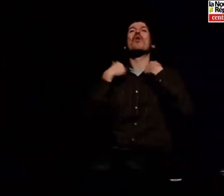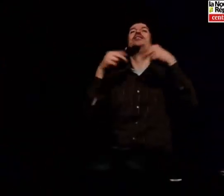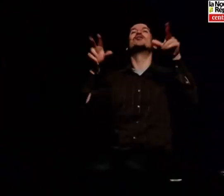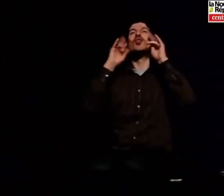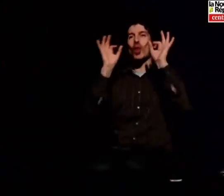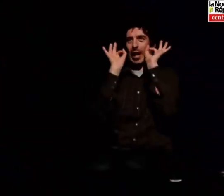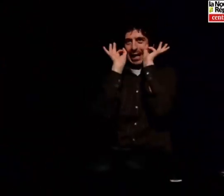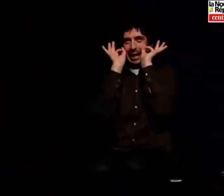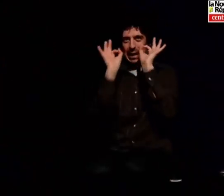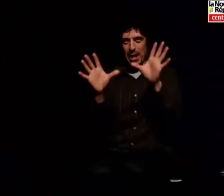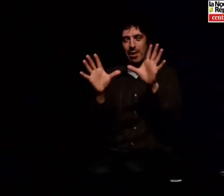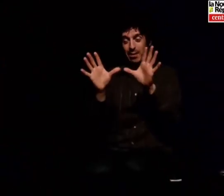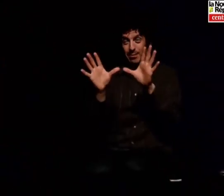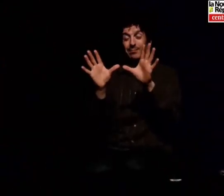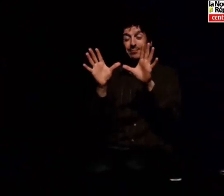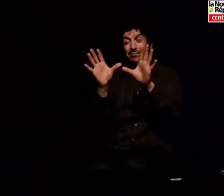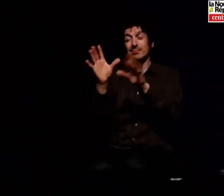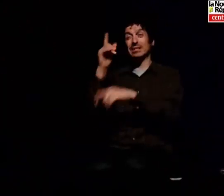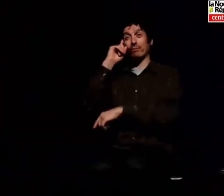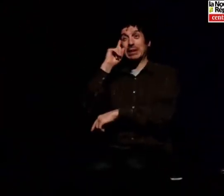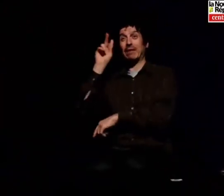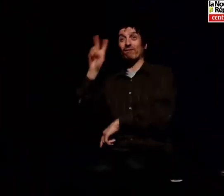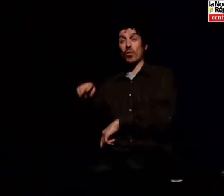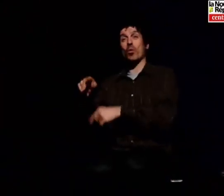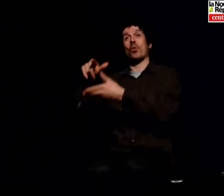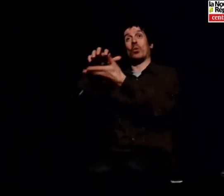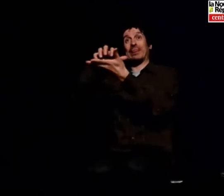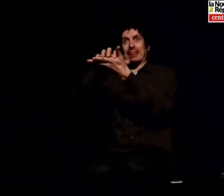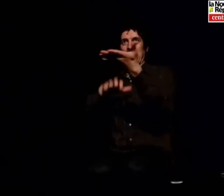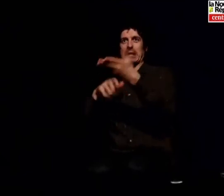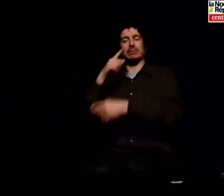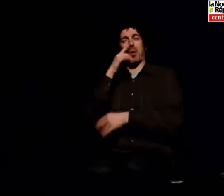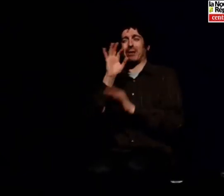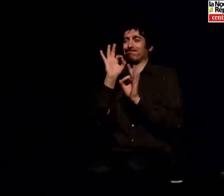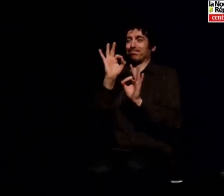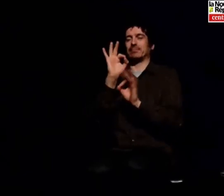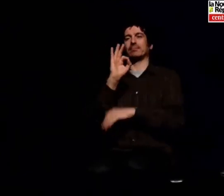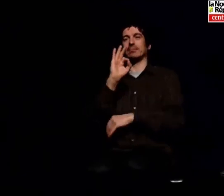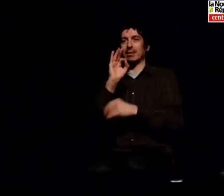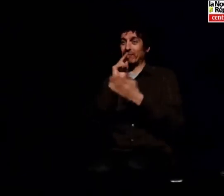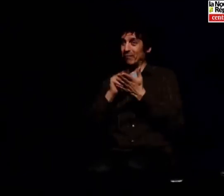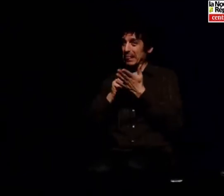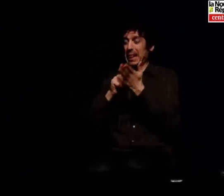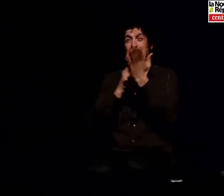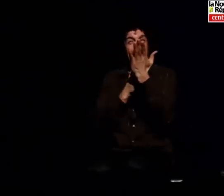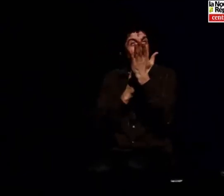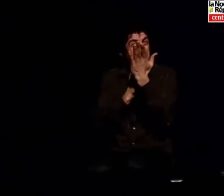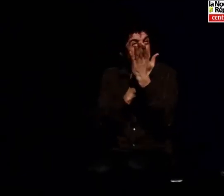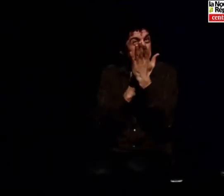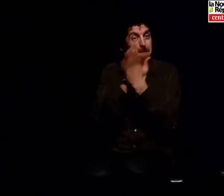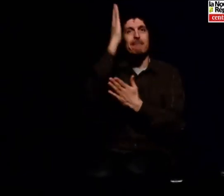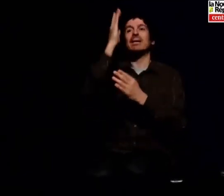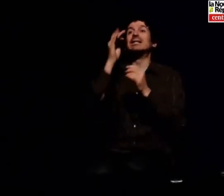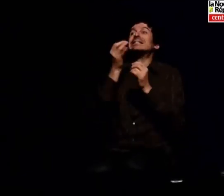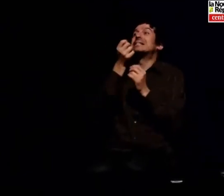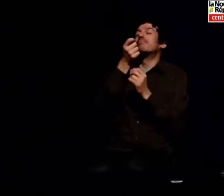Ce qui a été vraiment le plus difficile pour moi, c'est moi qui n'entends vraiment rien, ça a été la musique. On avait le texte et on essayait vraiment d'être